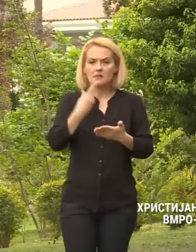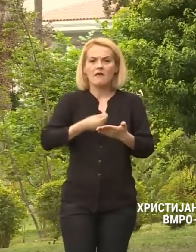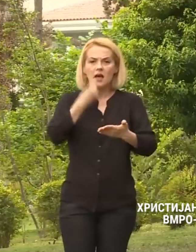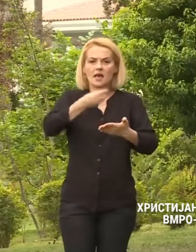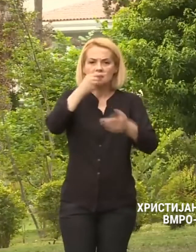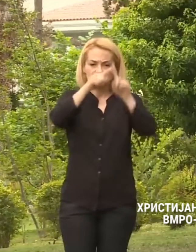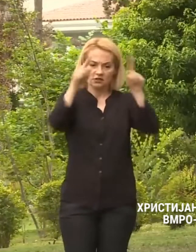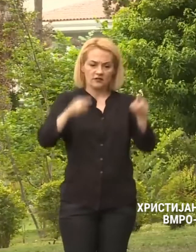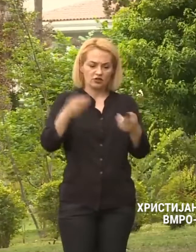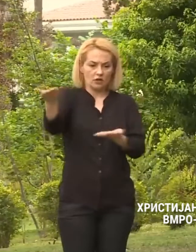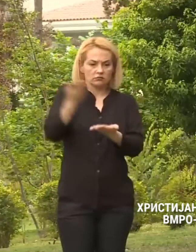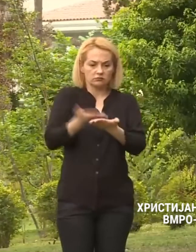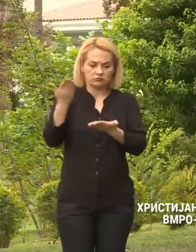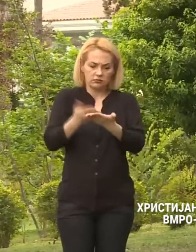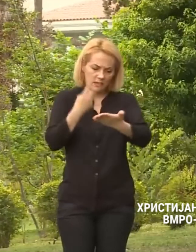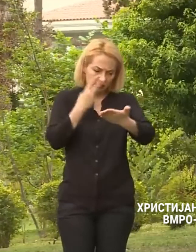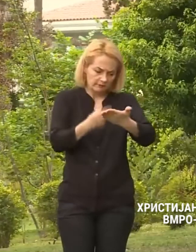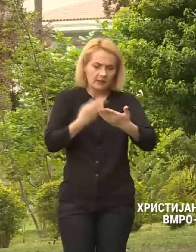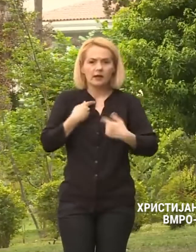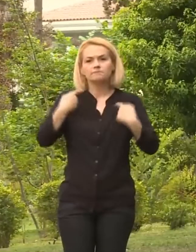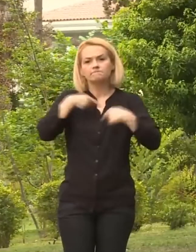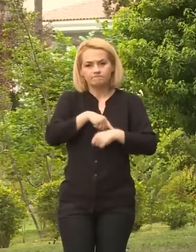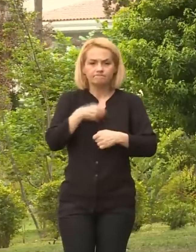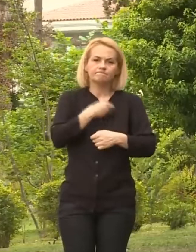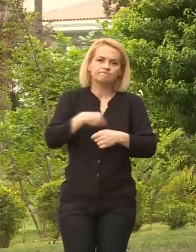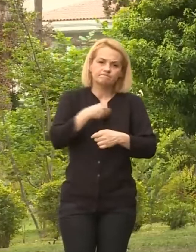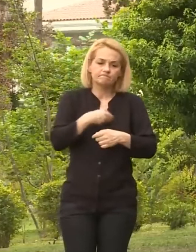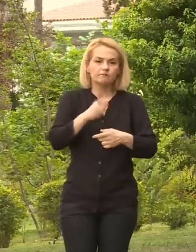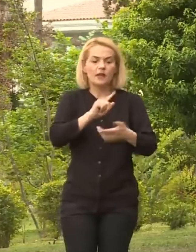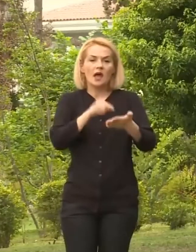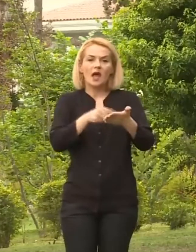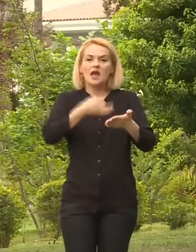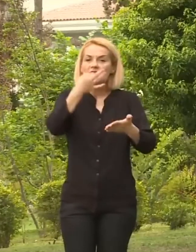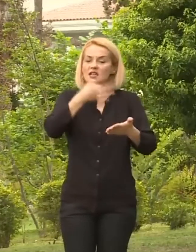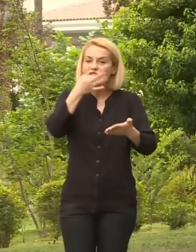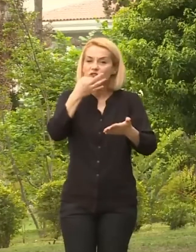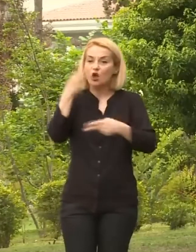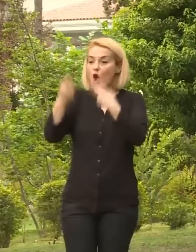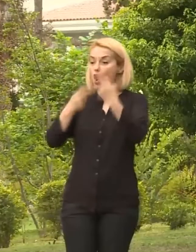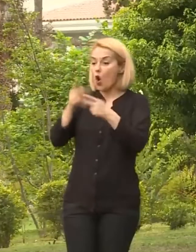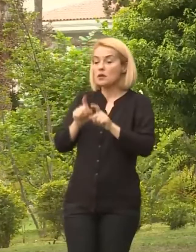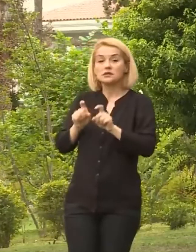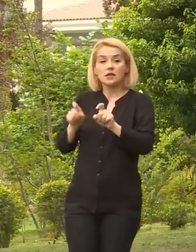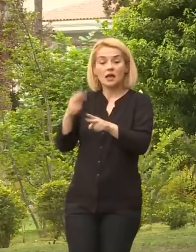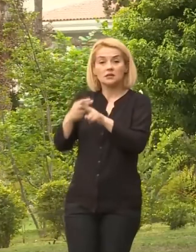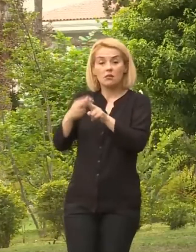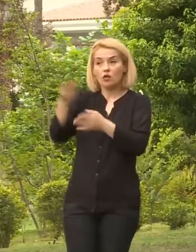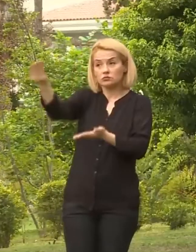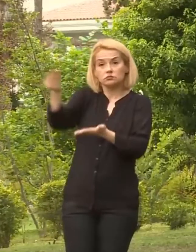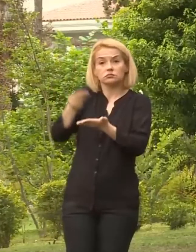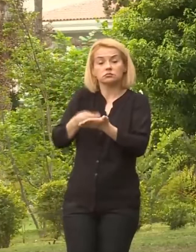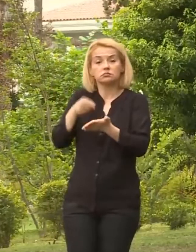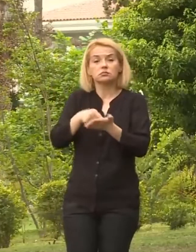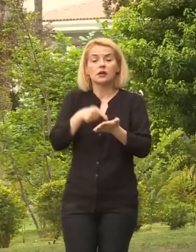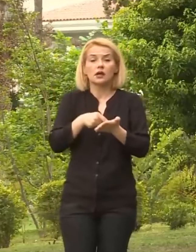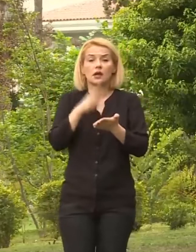кои што морам да признам ме разочараа, тоа се извештајот од Комисијата за заразни болести, каде